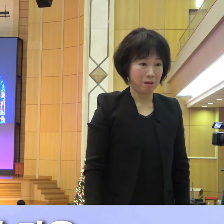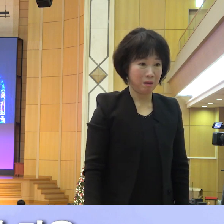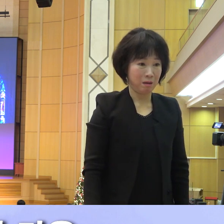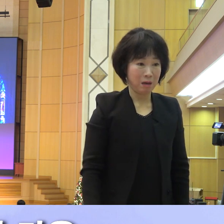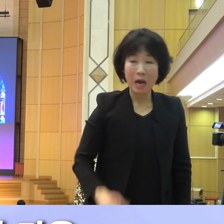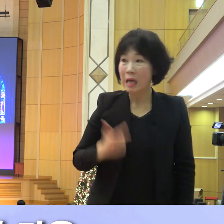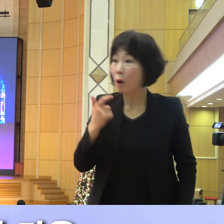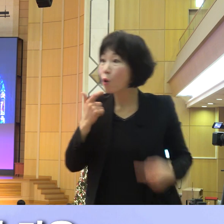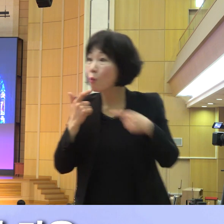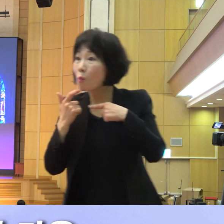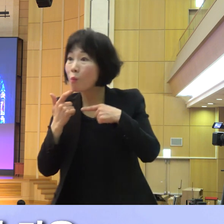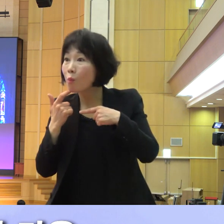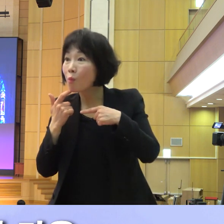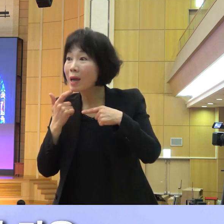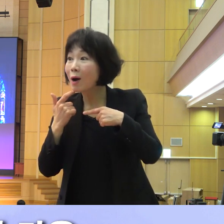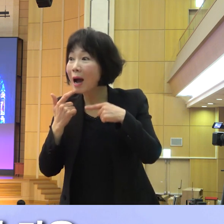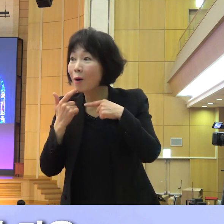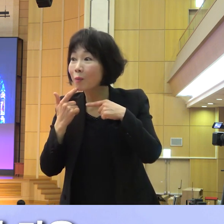축복기도 받았습니다.